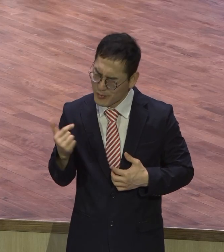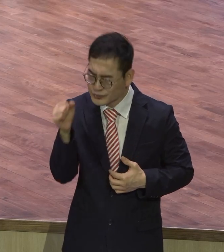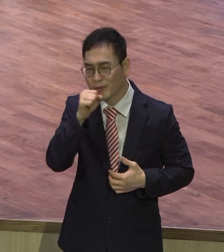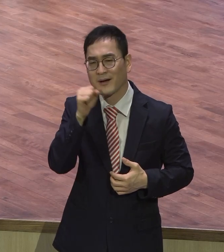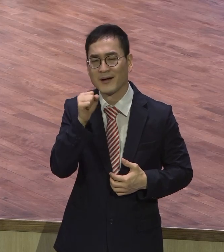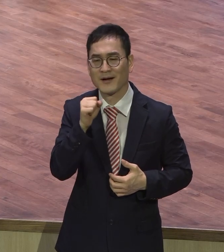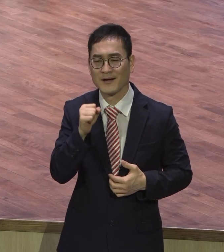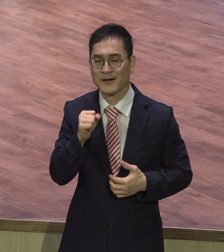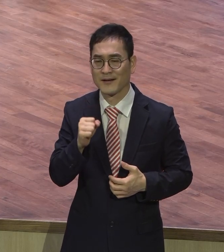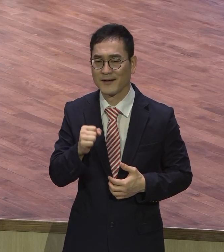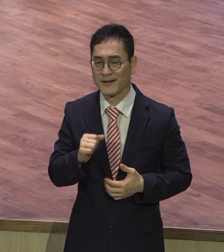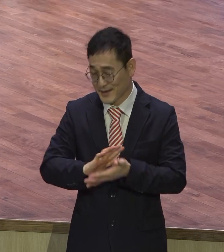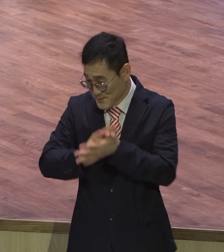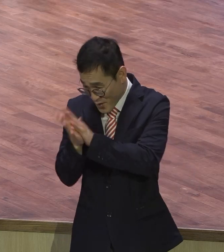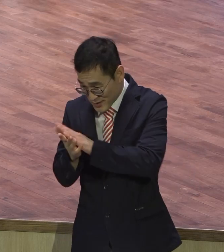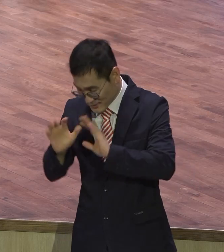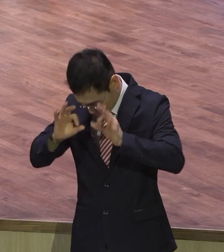행복하니까